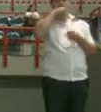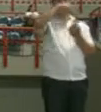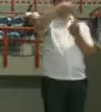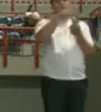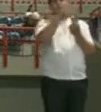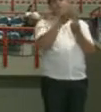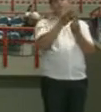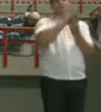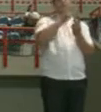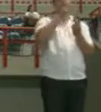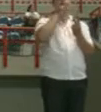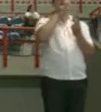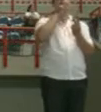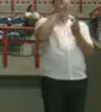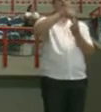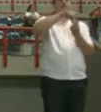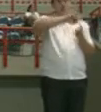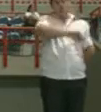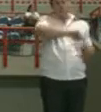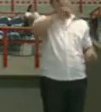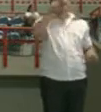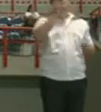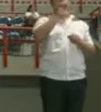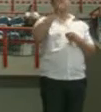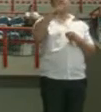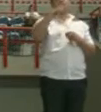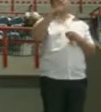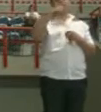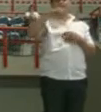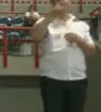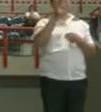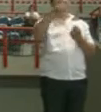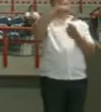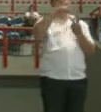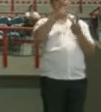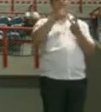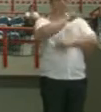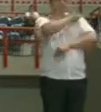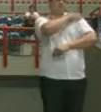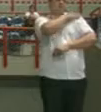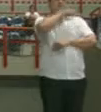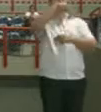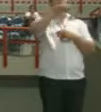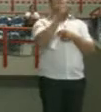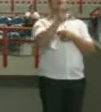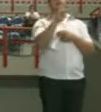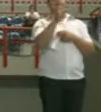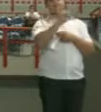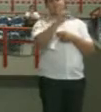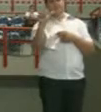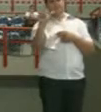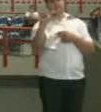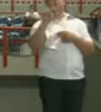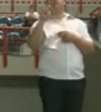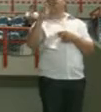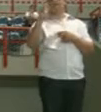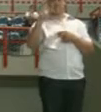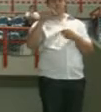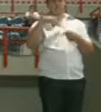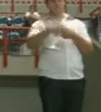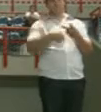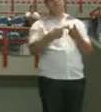duas fases. República da Espada, comandada por dois generais, Marechal Deodoro da Fonseca e